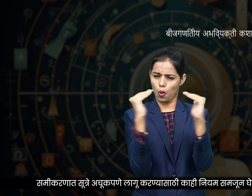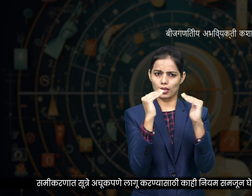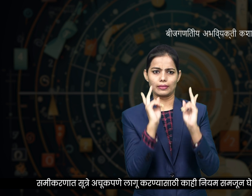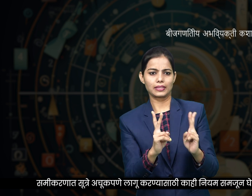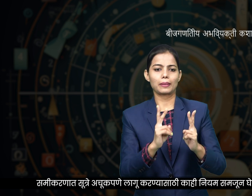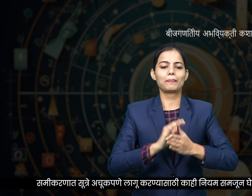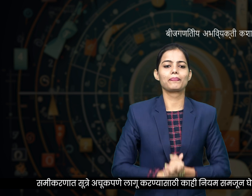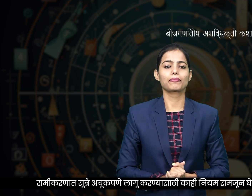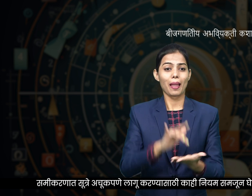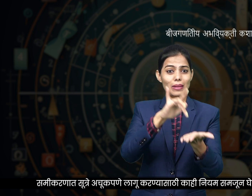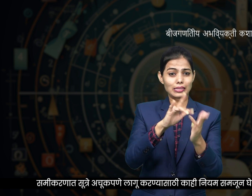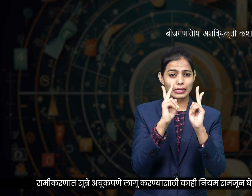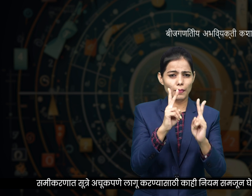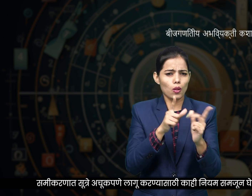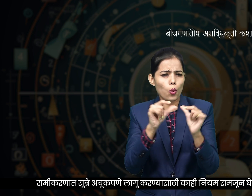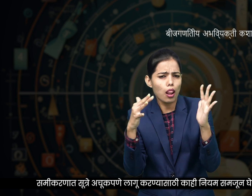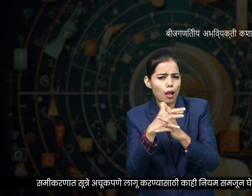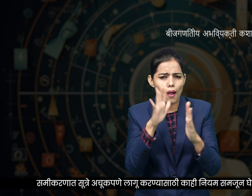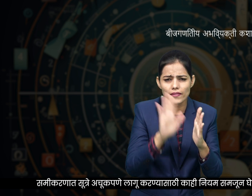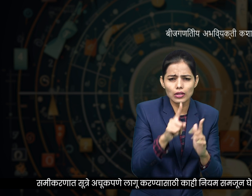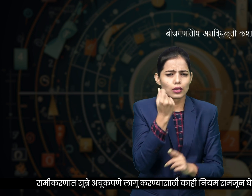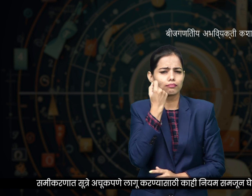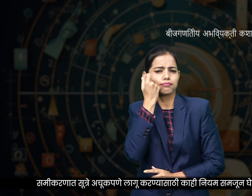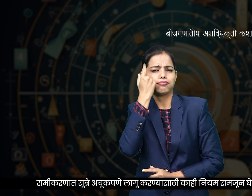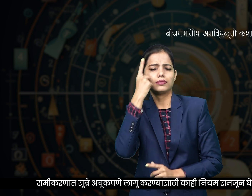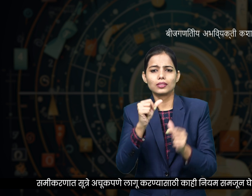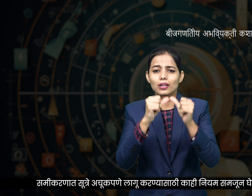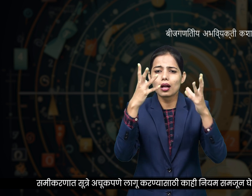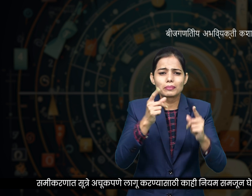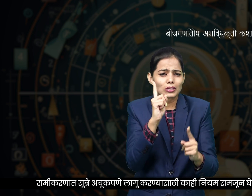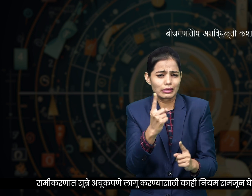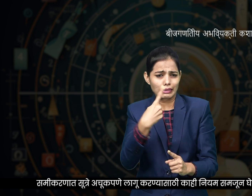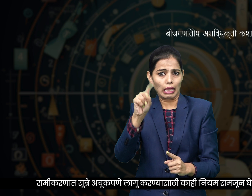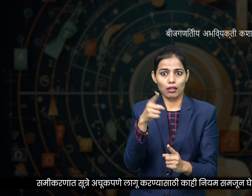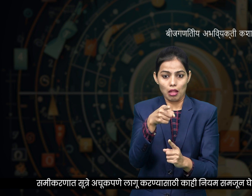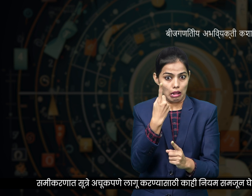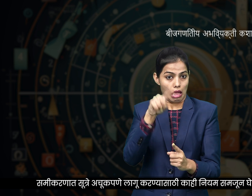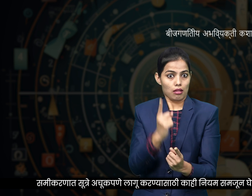समीकरणात सूत्रे अचूकपणे लागू करण्यासाठी काही नियम समजून घेणे आवश्यक आहे.